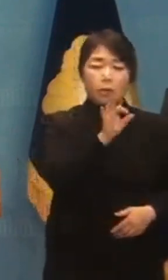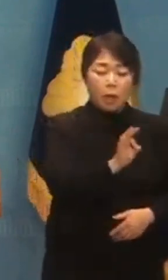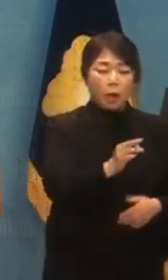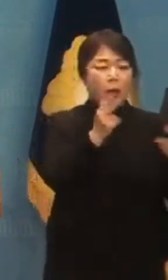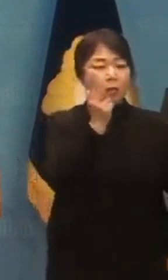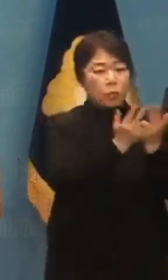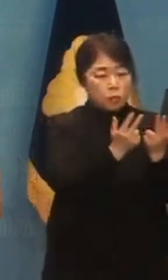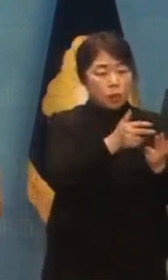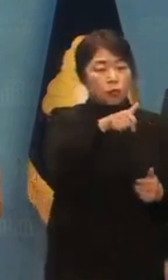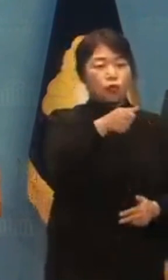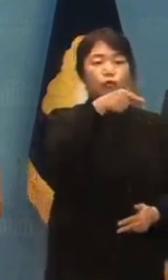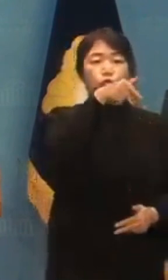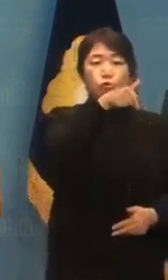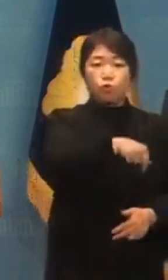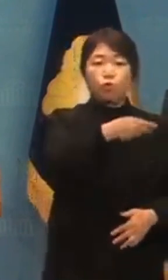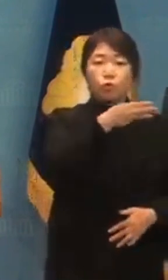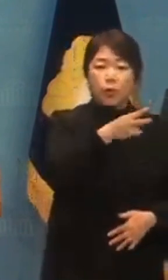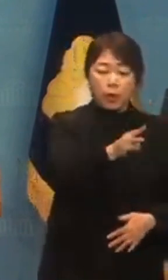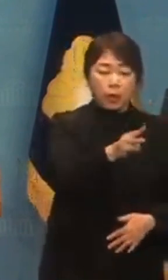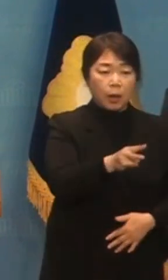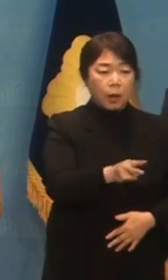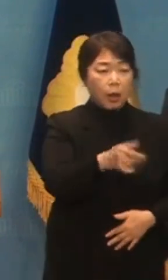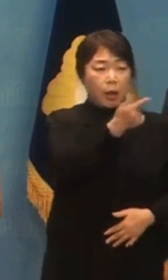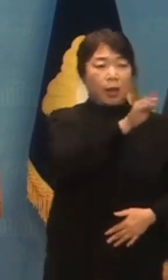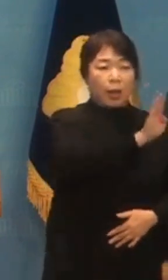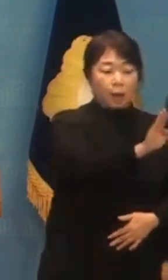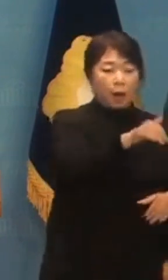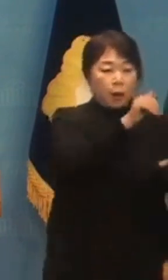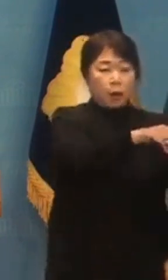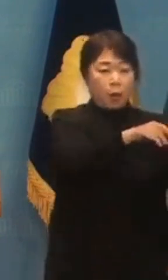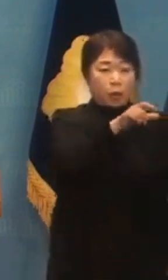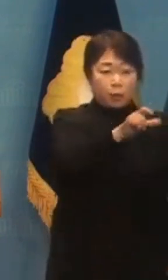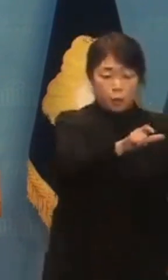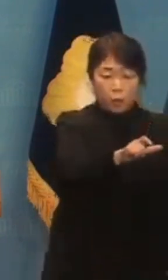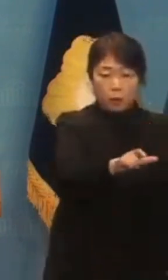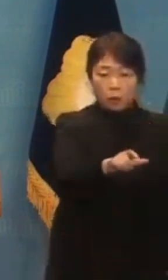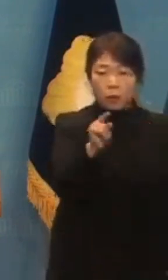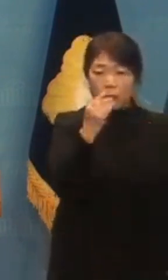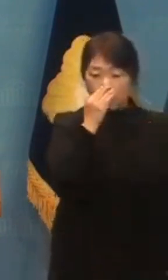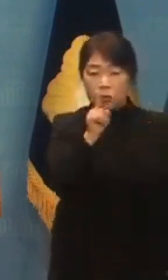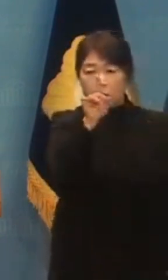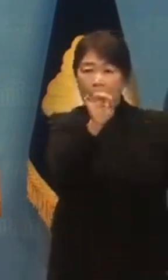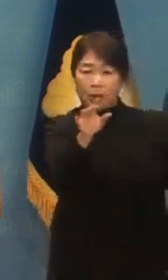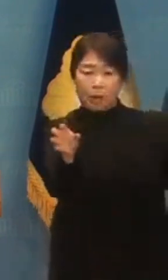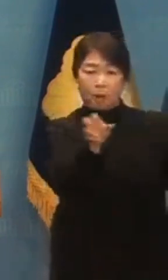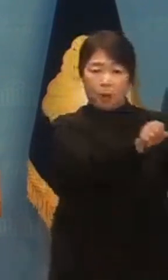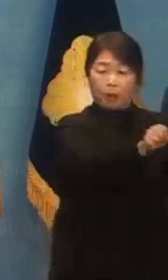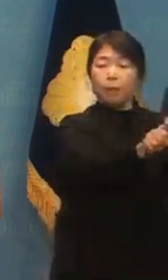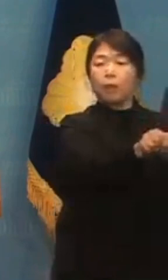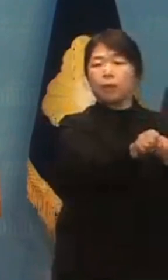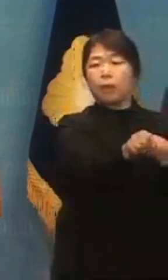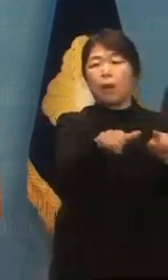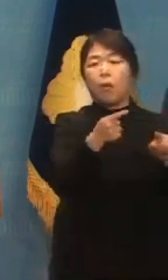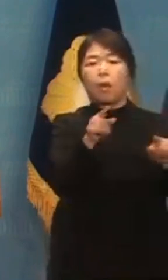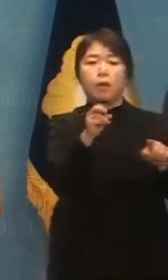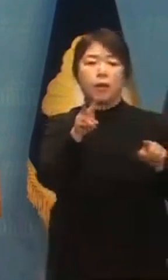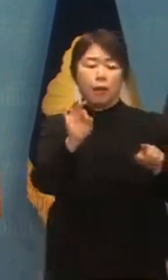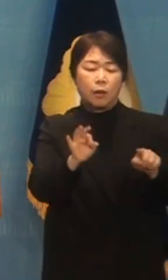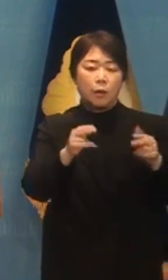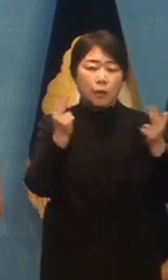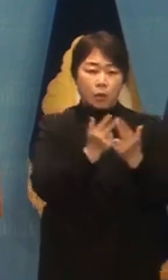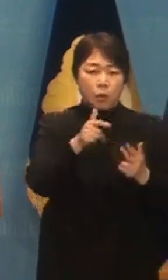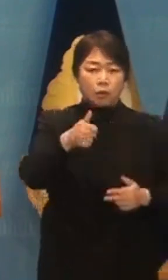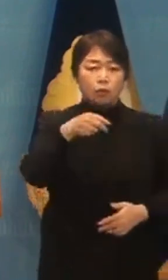선거구와 광양, 곡성, 구례의 순천시 해룡면 한 군만 포함된 순천, 광양,